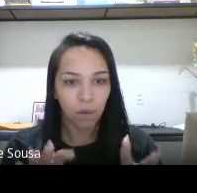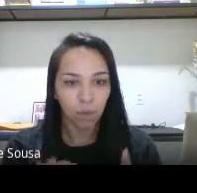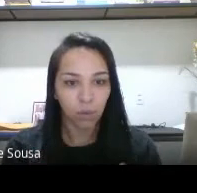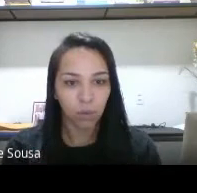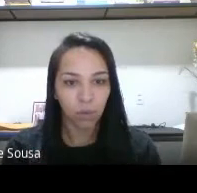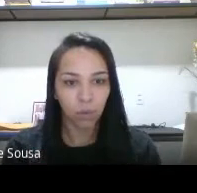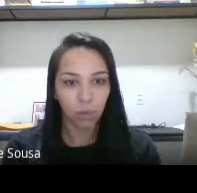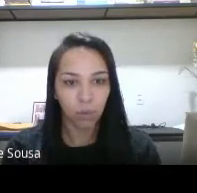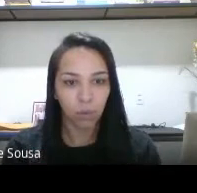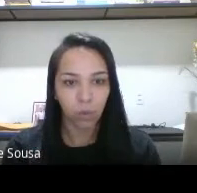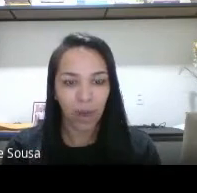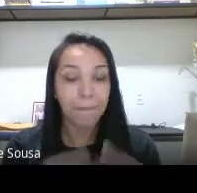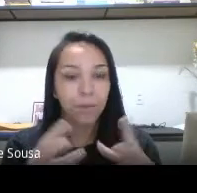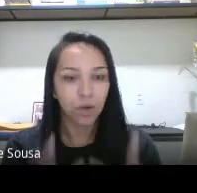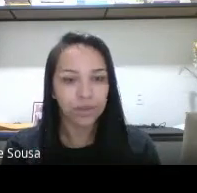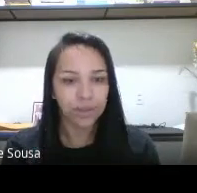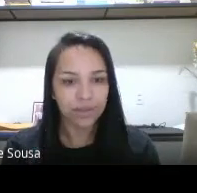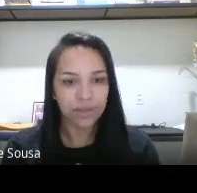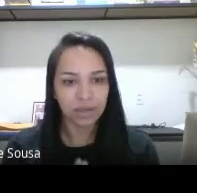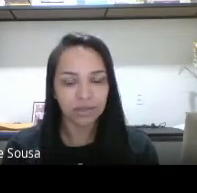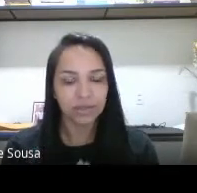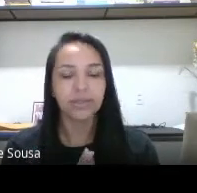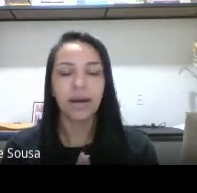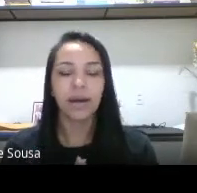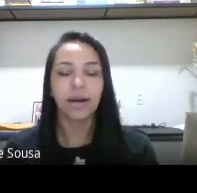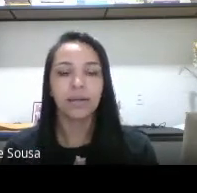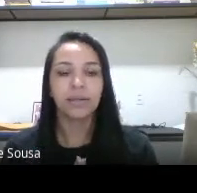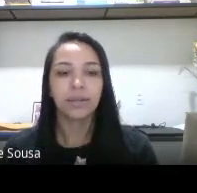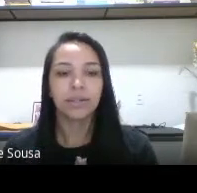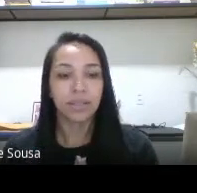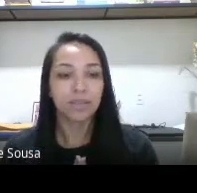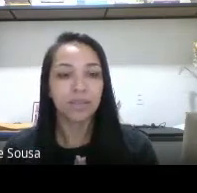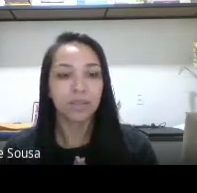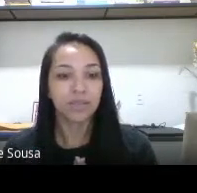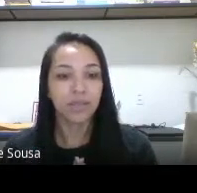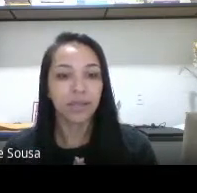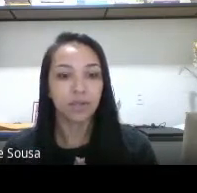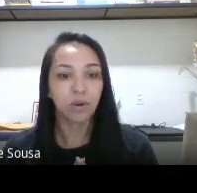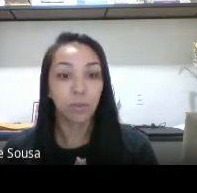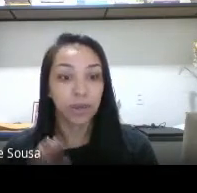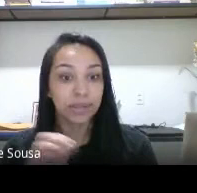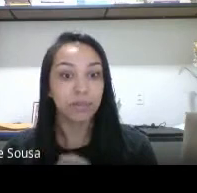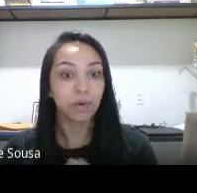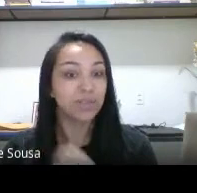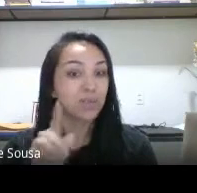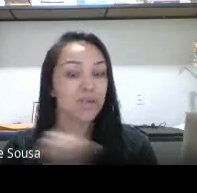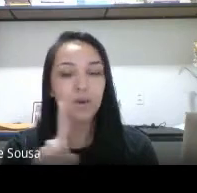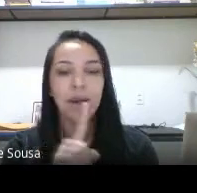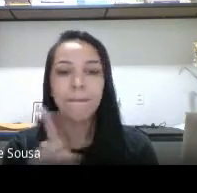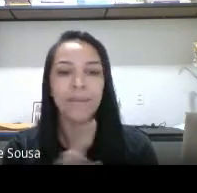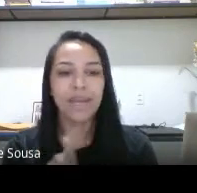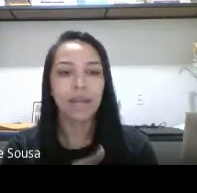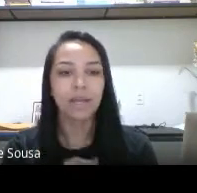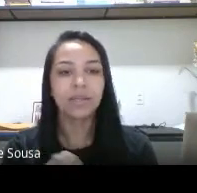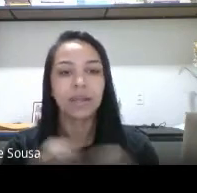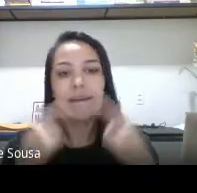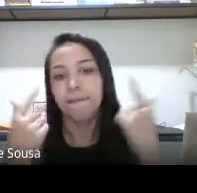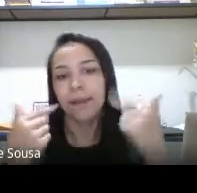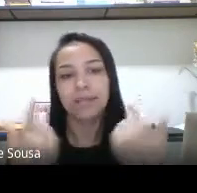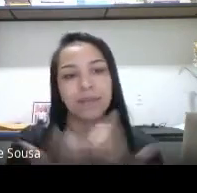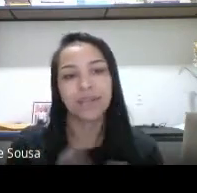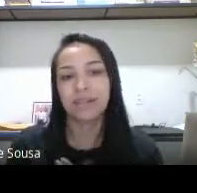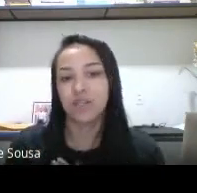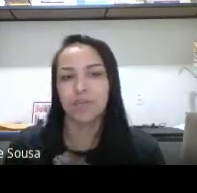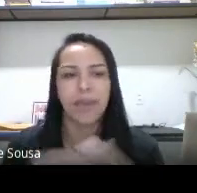assim, a importância das expressões faciais e corporais se mostram não apenas